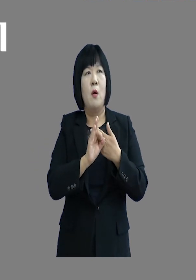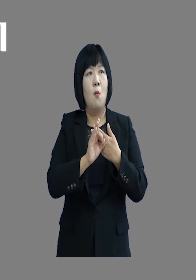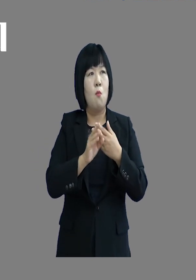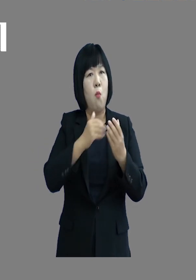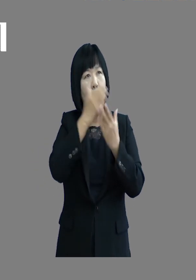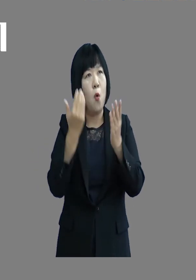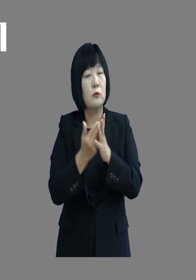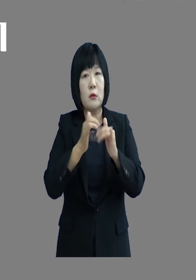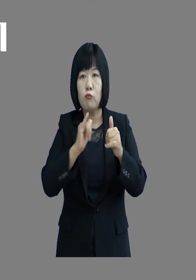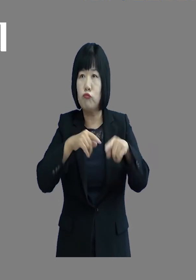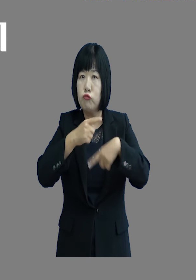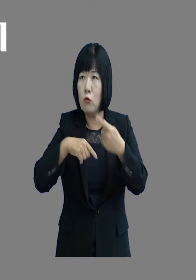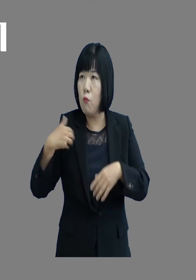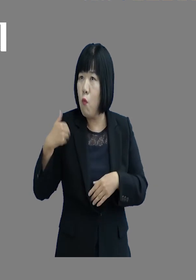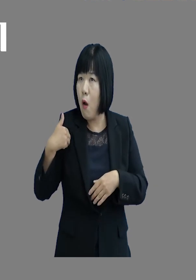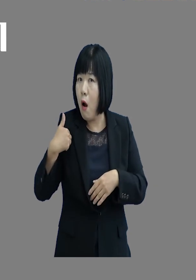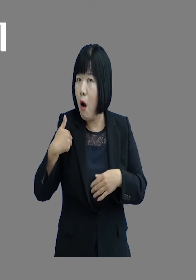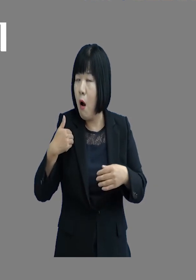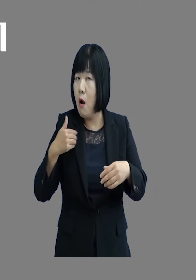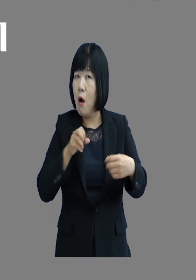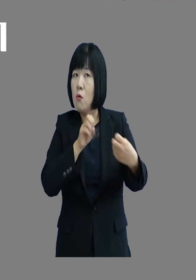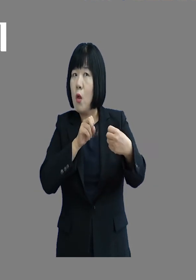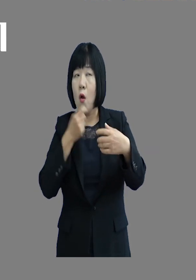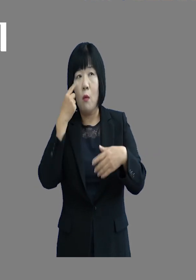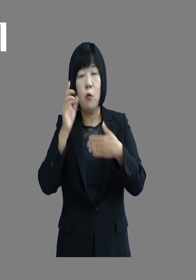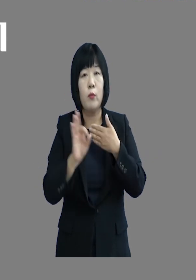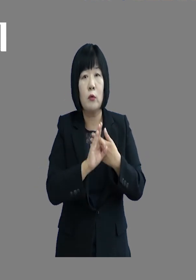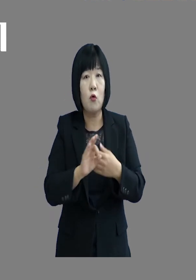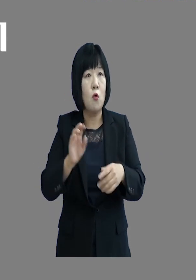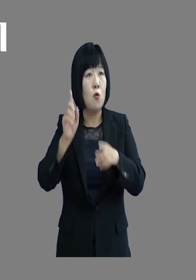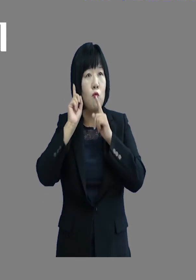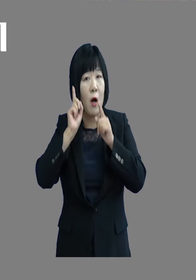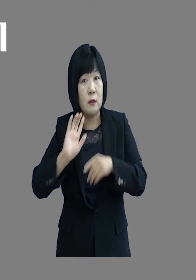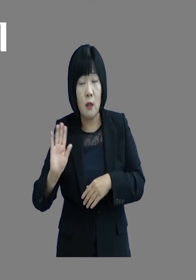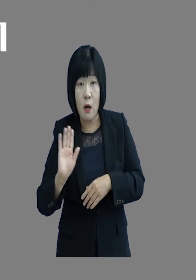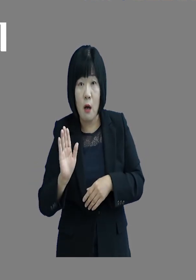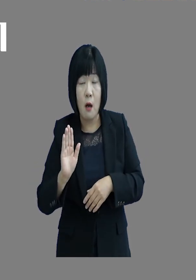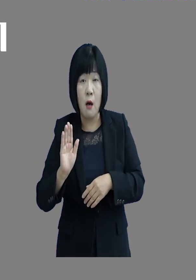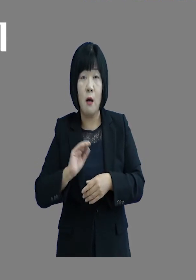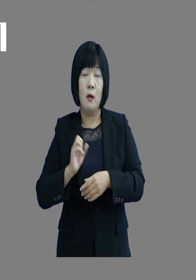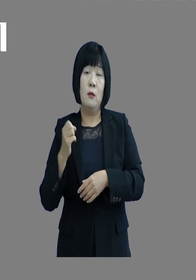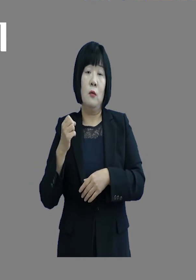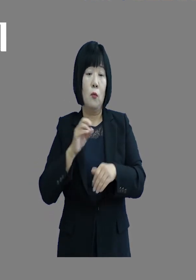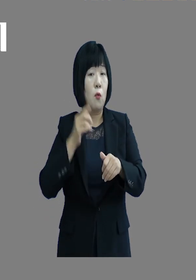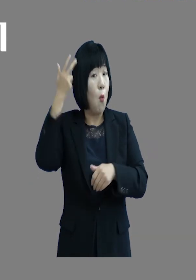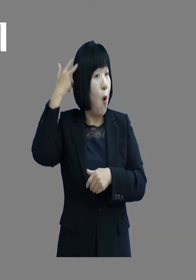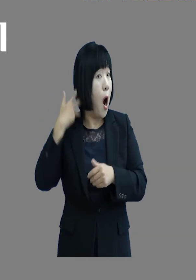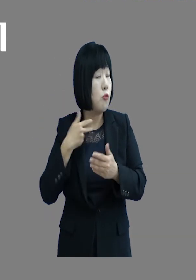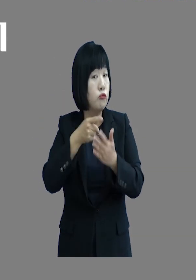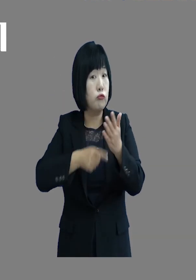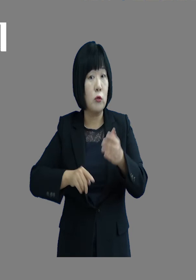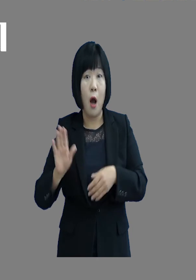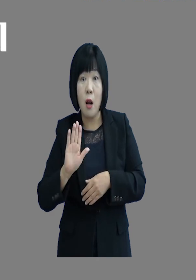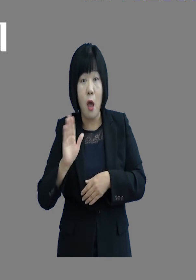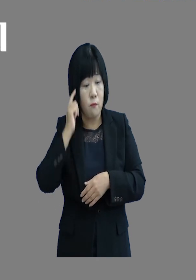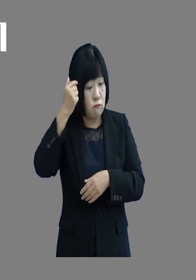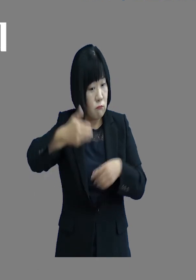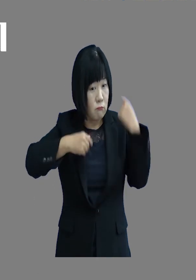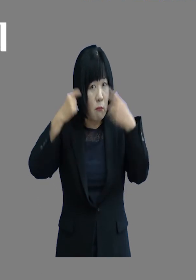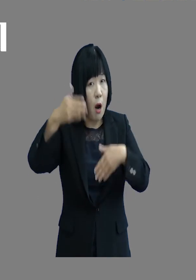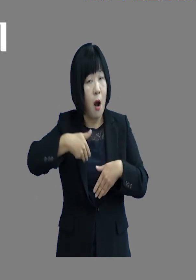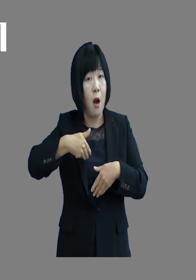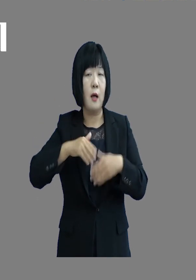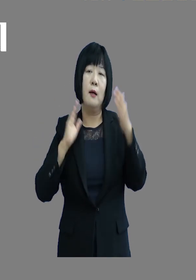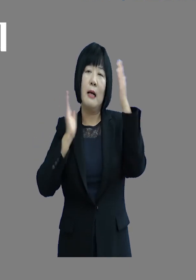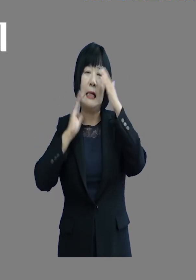몰라. 그리고 만나면 너는 왜 구화하지 않니? 너는 왜 와우 수술을 하지 않았니? 다양한 질문들을 받을 때 이 아이들은